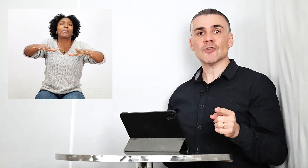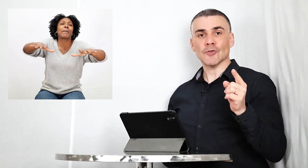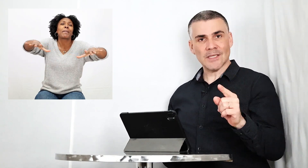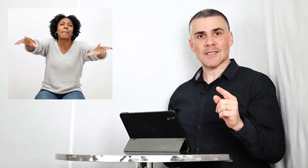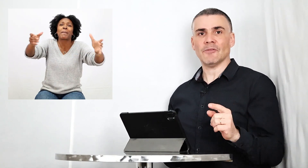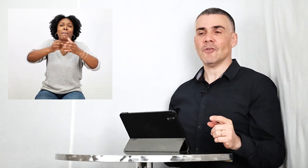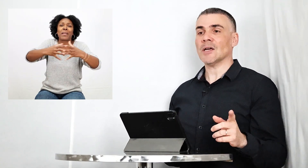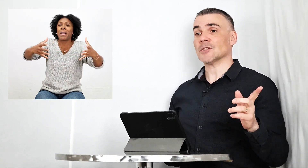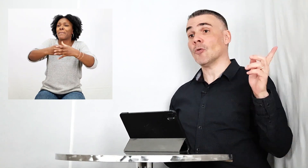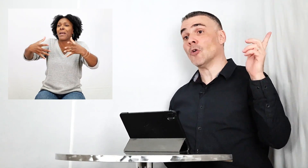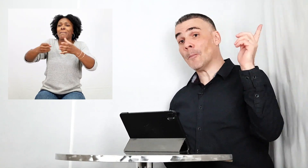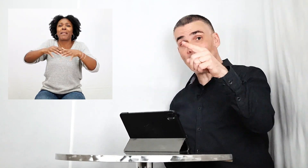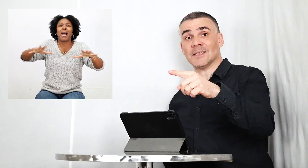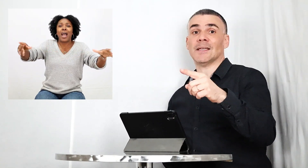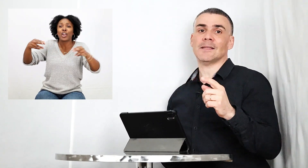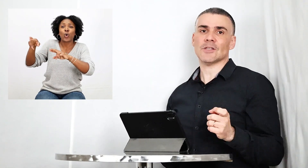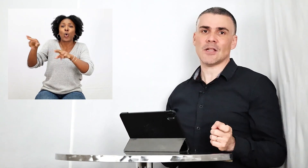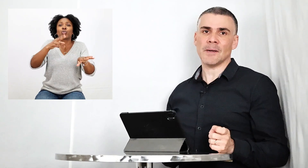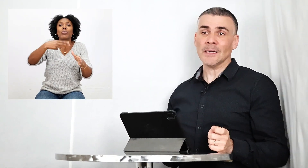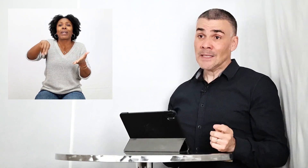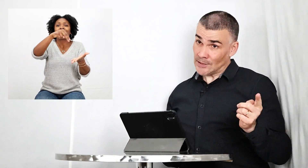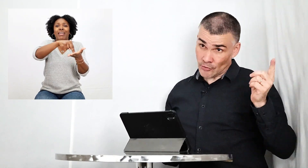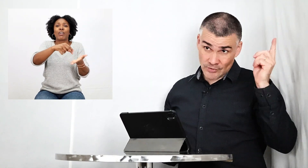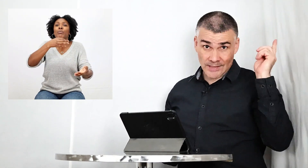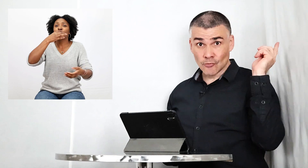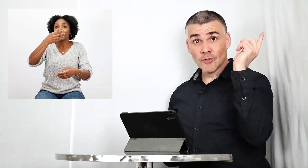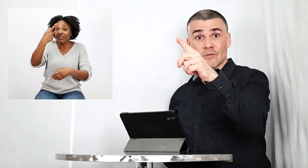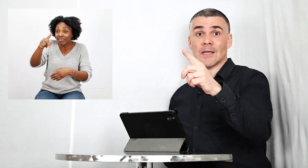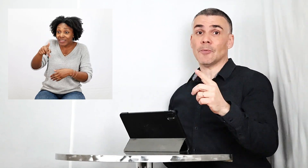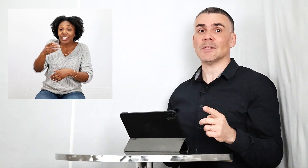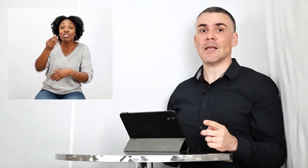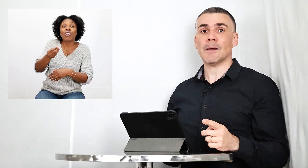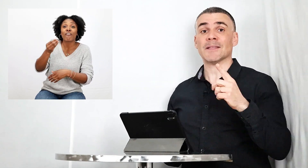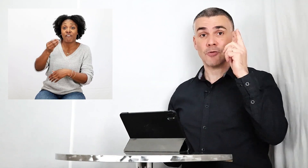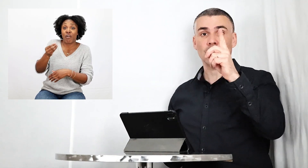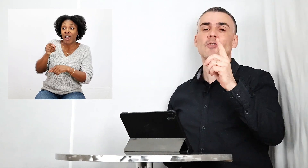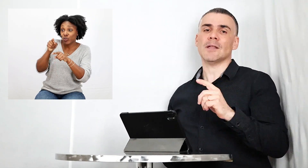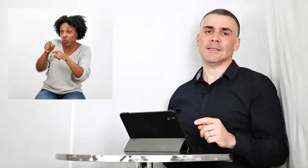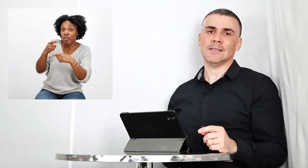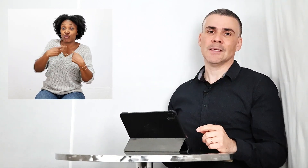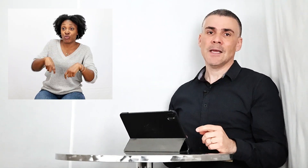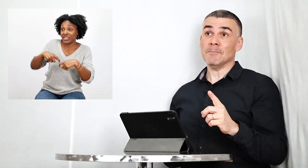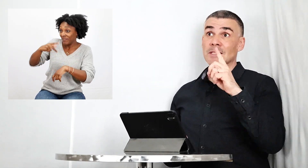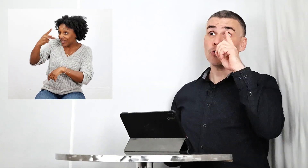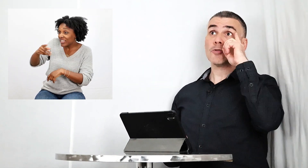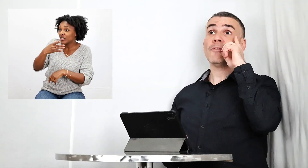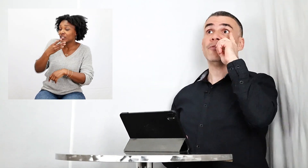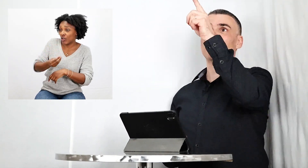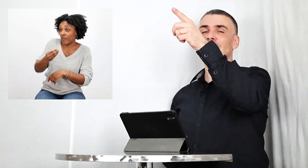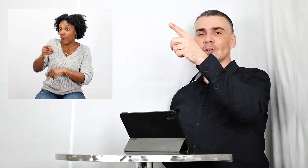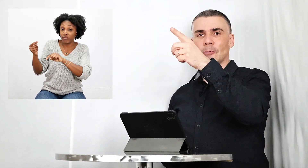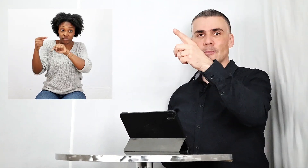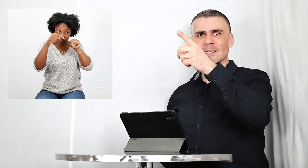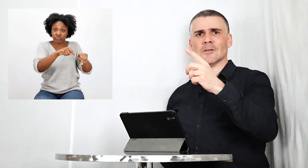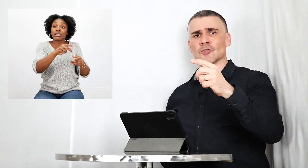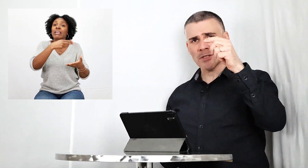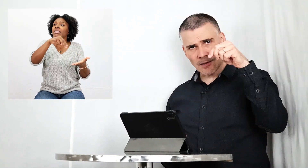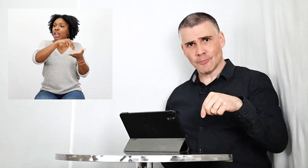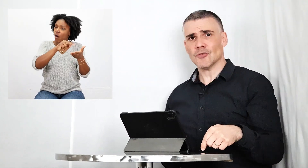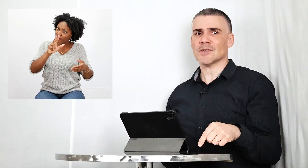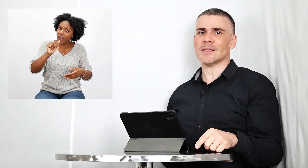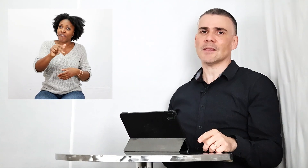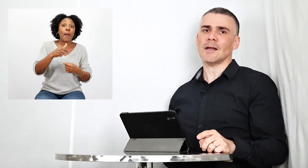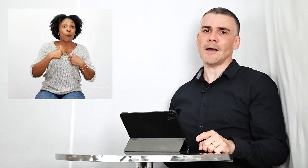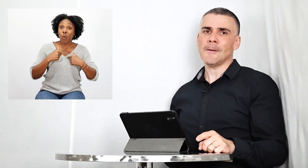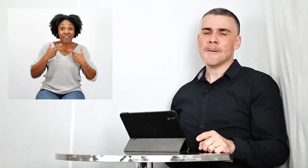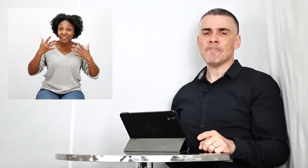moi j'annonce que tes enfants là, ils auront leur part d'héritage là-bas et que vous allez tous vous implanter là-bas parce que Dieu l'a dit. Mes yeux sont fixés sur la promesse. Je ne serai